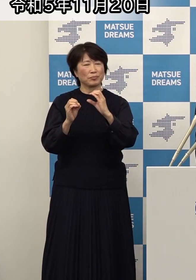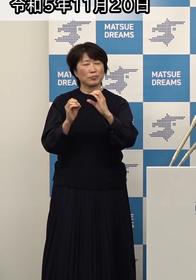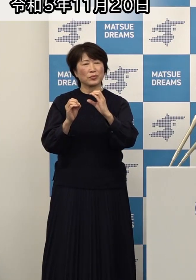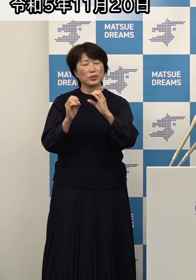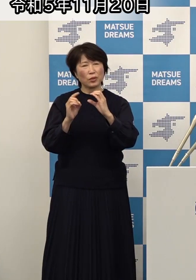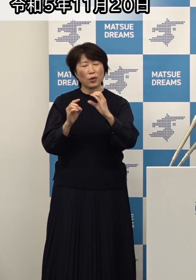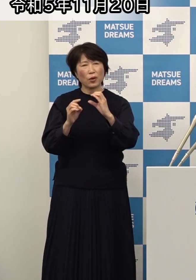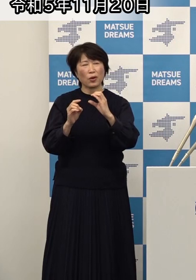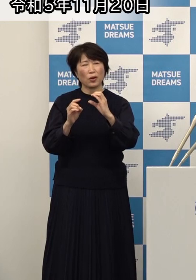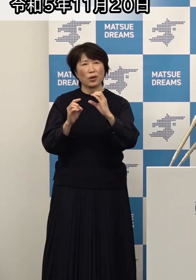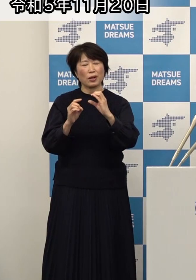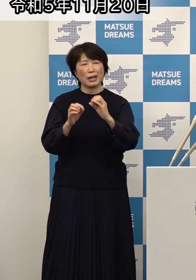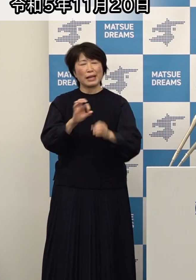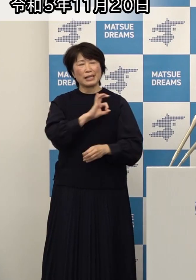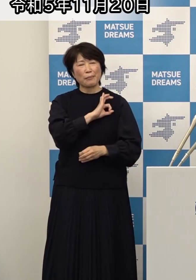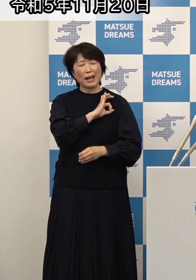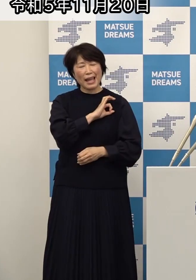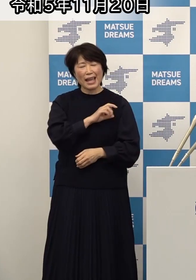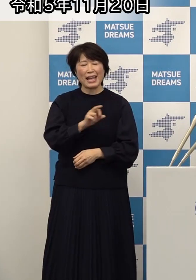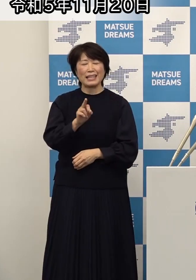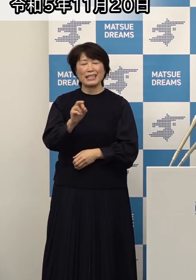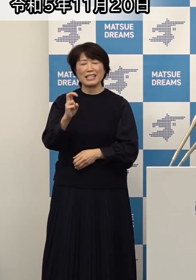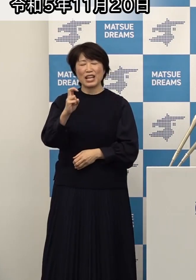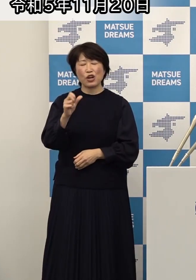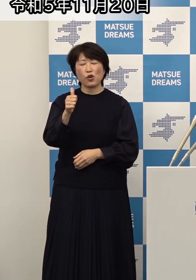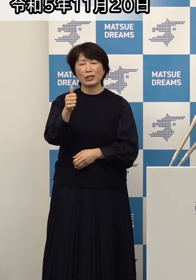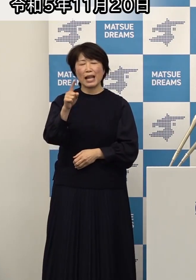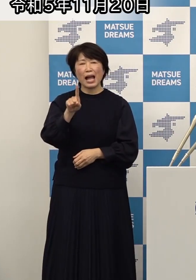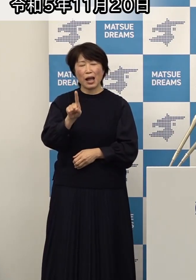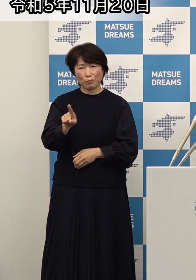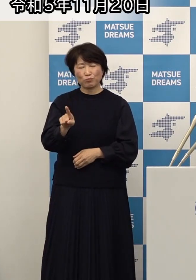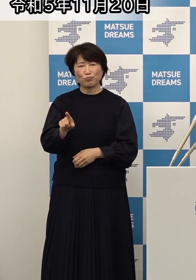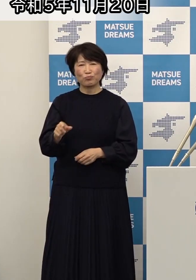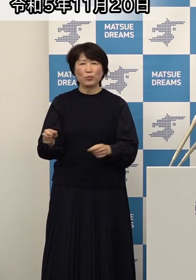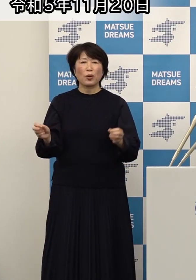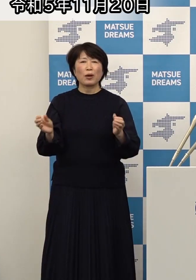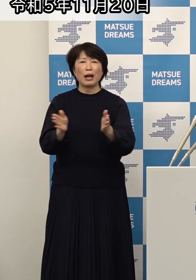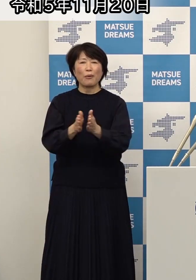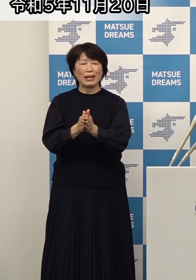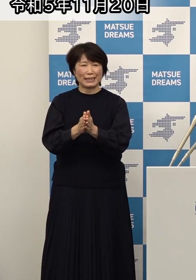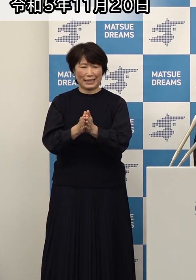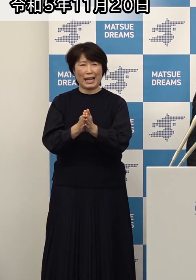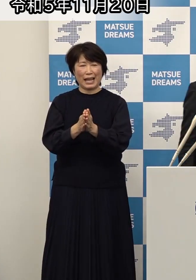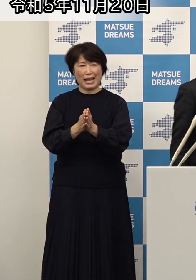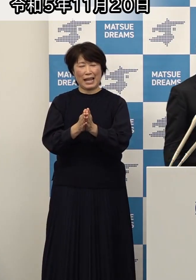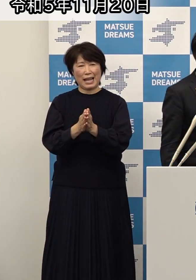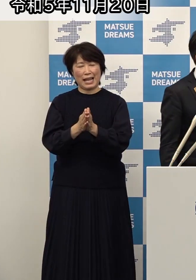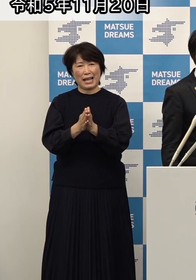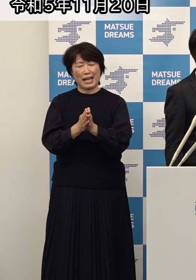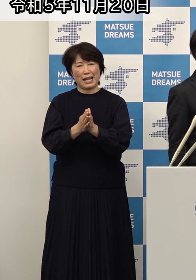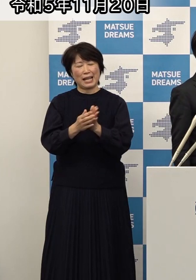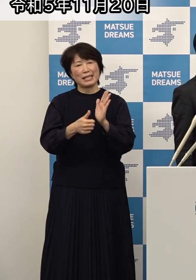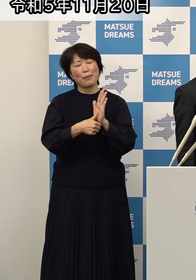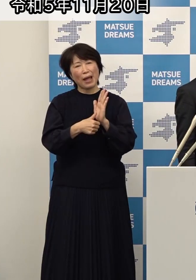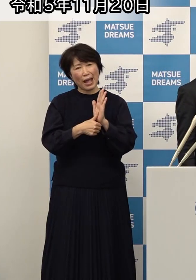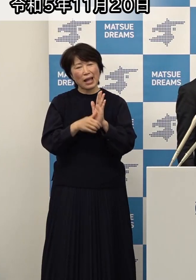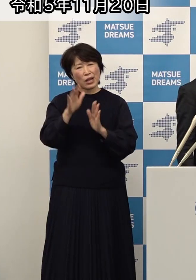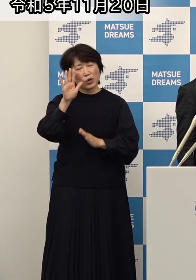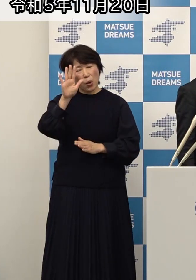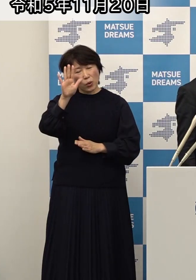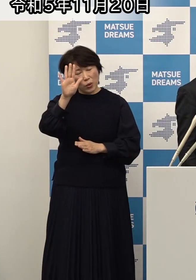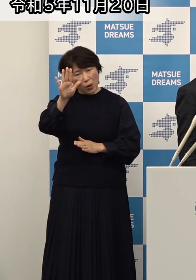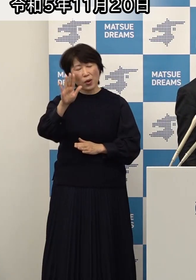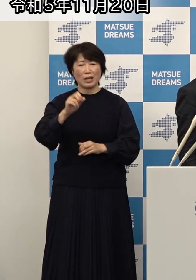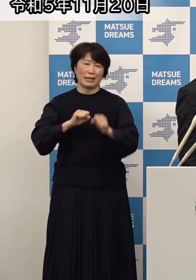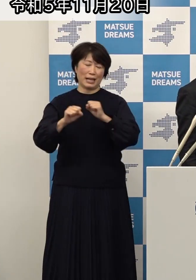のと、まあ、ゼロ炭というちょっと可愛らしい響きですね、それを兼ね備えたキャラクターになっているというものでございまして、今後脱炭素を進めていく